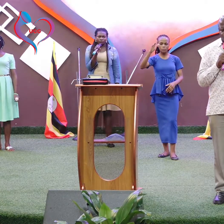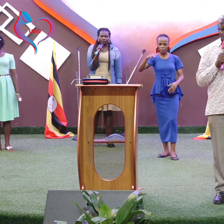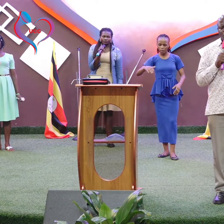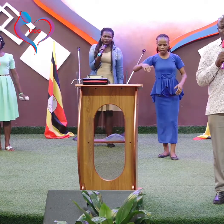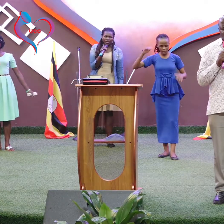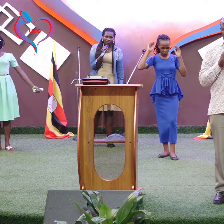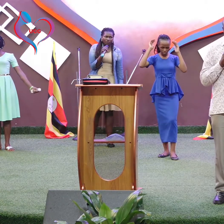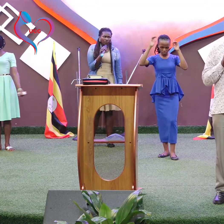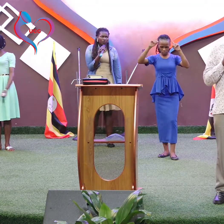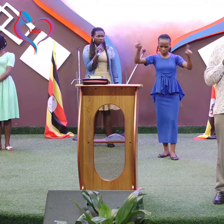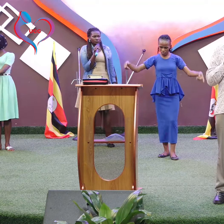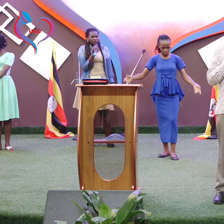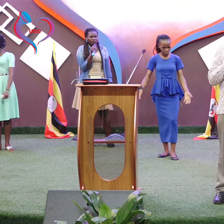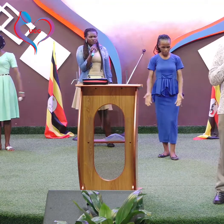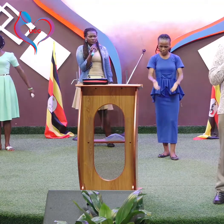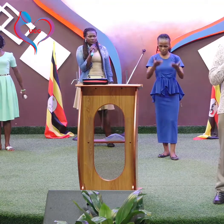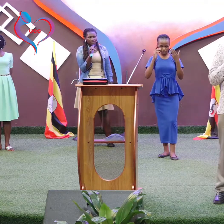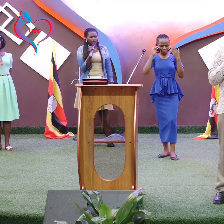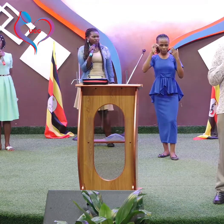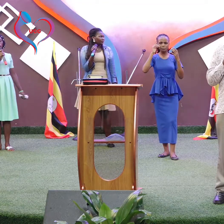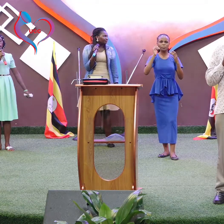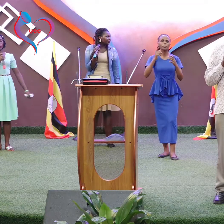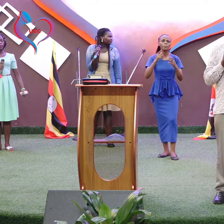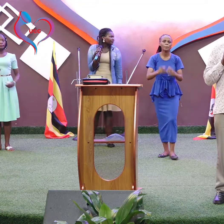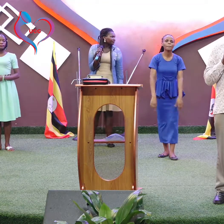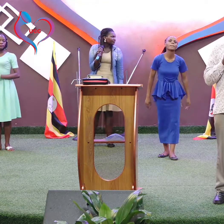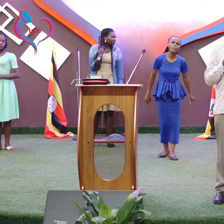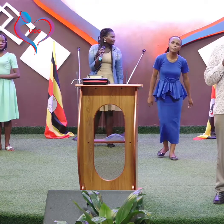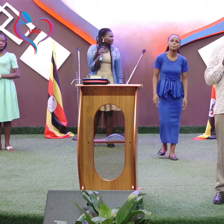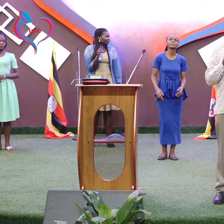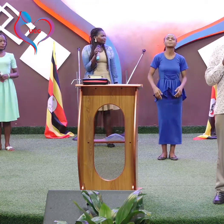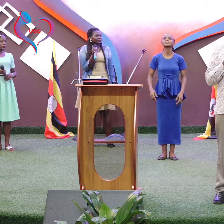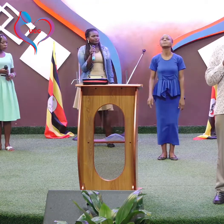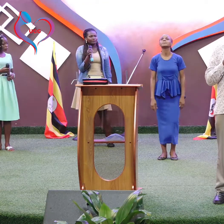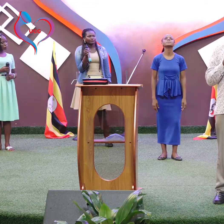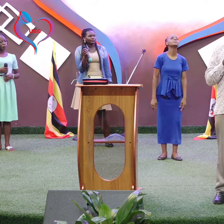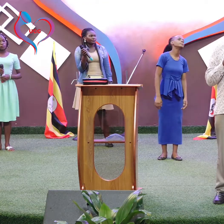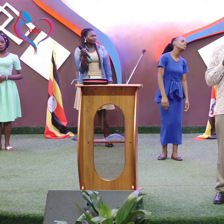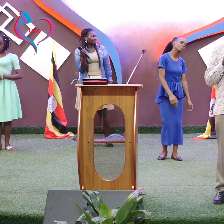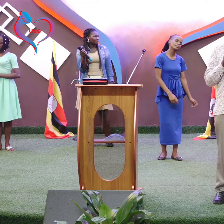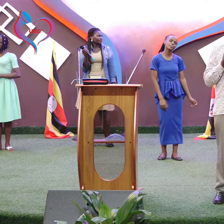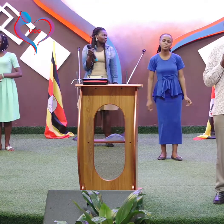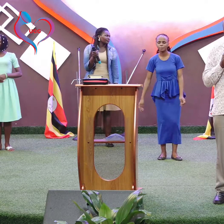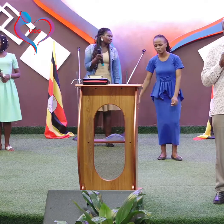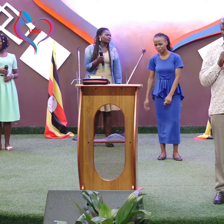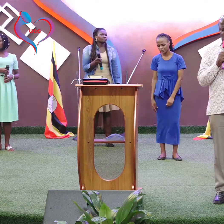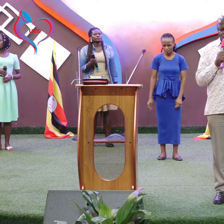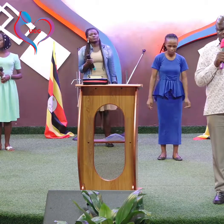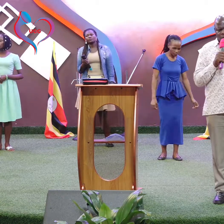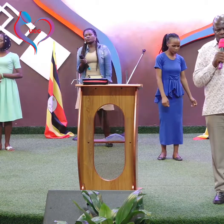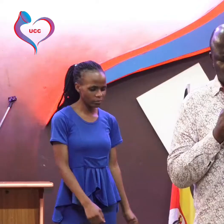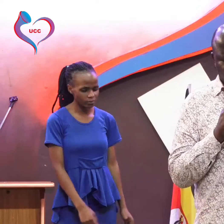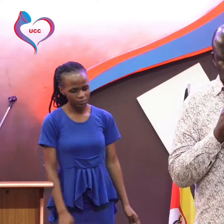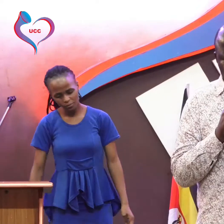waguru enyo tukuyimusa kamwe mu mikono gyokama